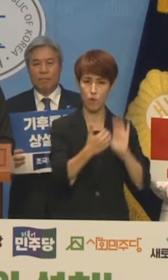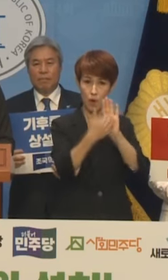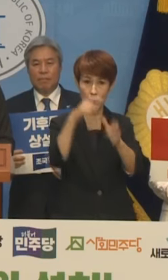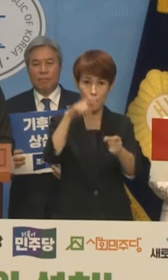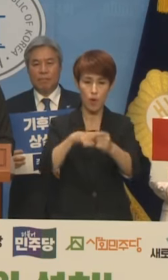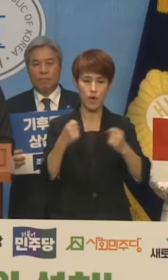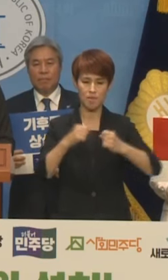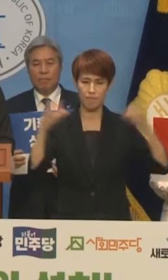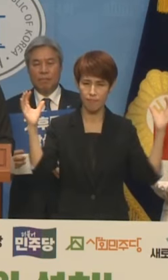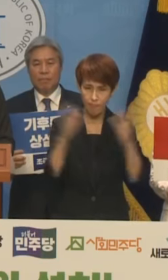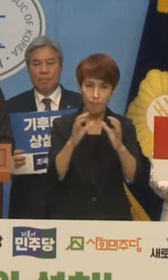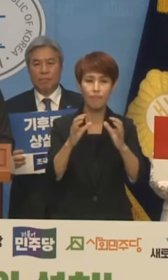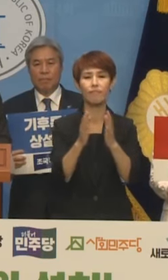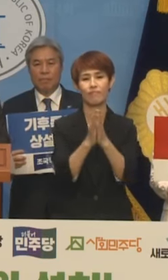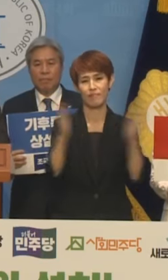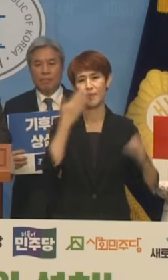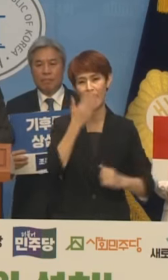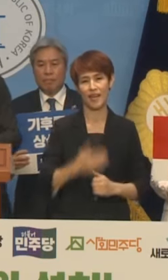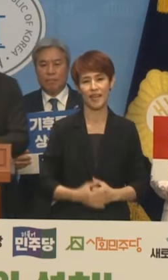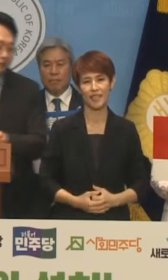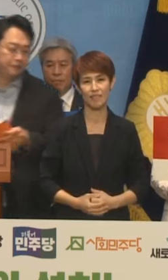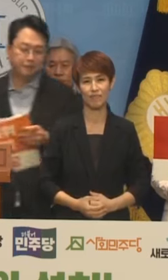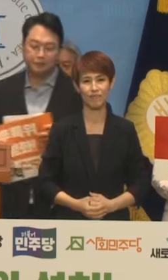협력의 시작점이 될 것입니다.